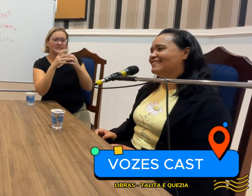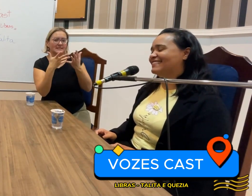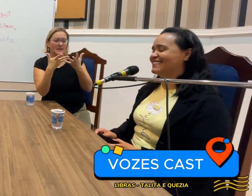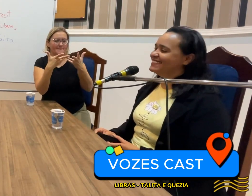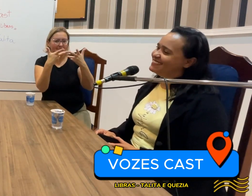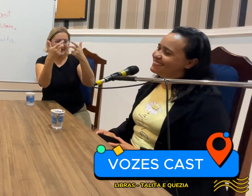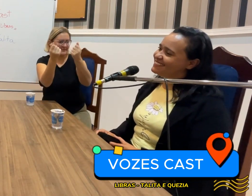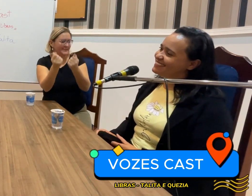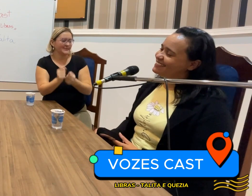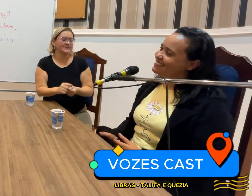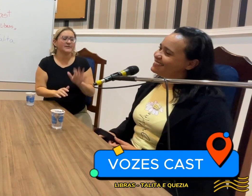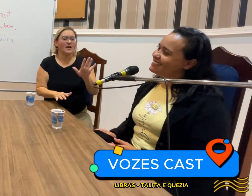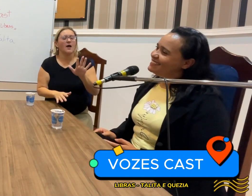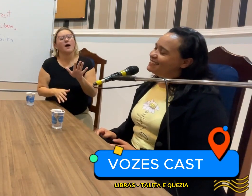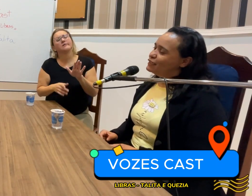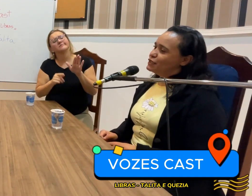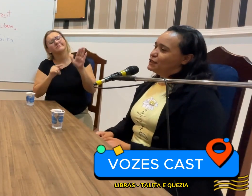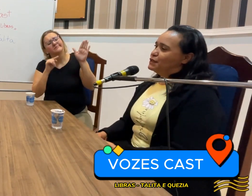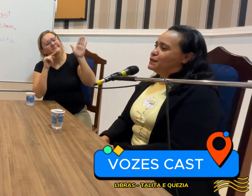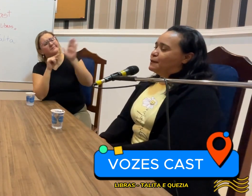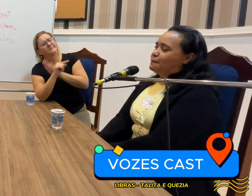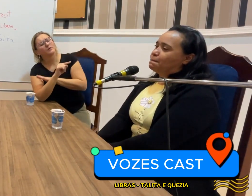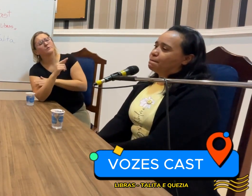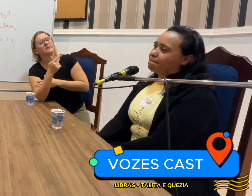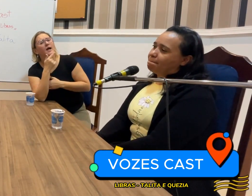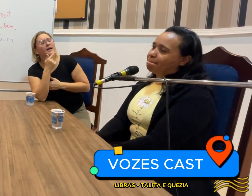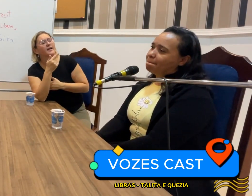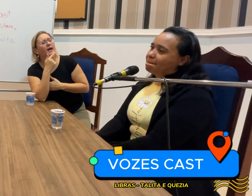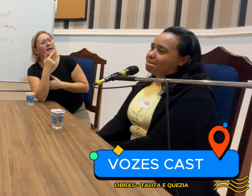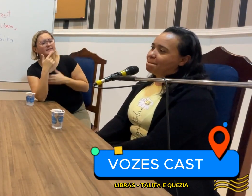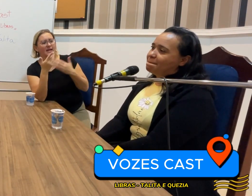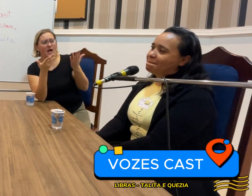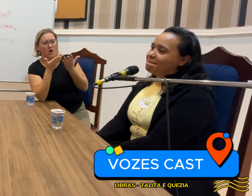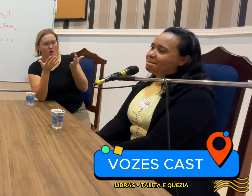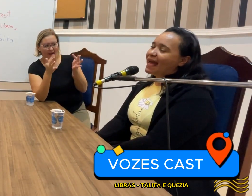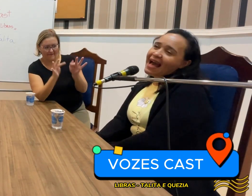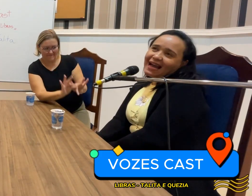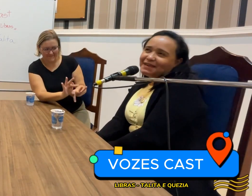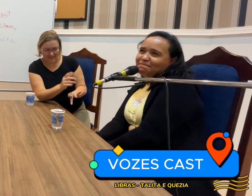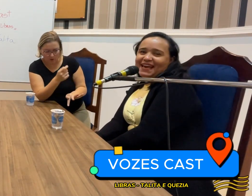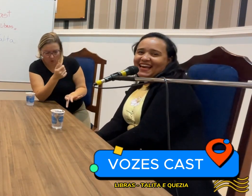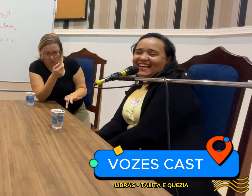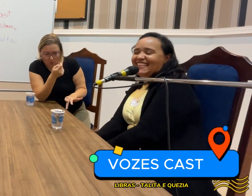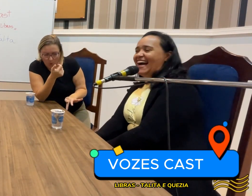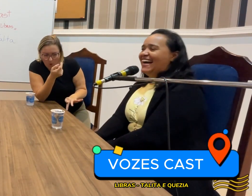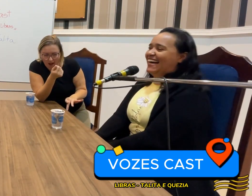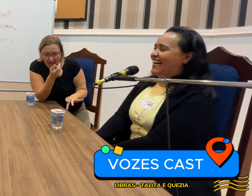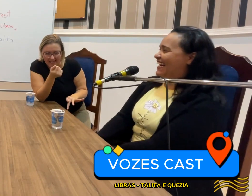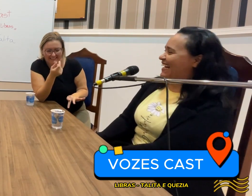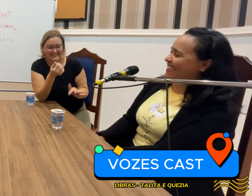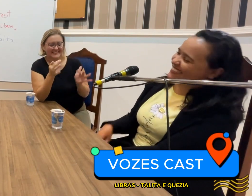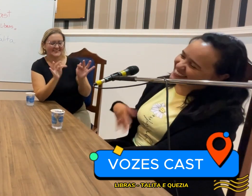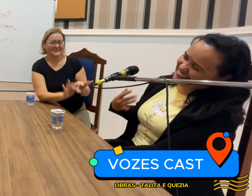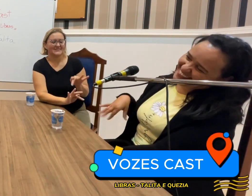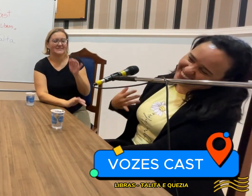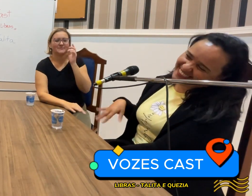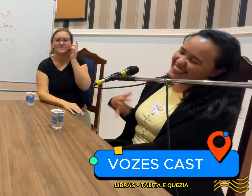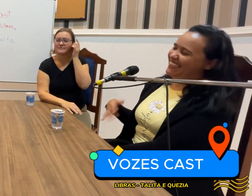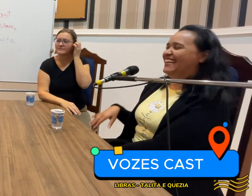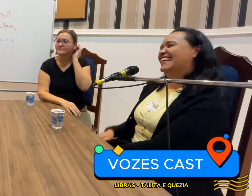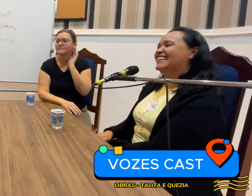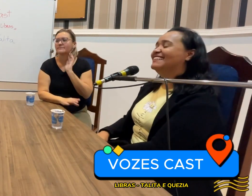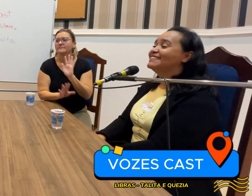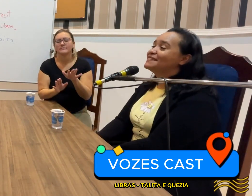Gente, que incrível. E Kézia, assim, estamos já chegando ao fim do nosso bate-papo. Que pena! Sim,